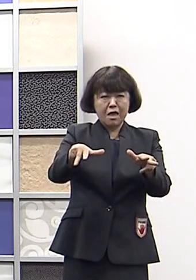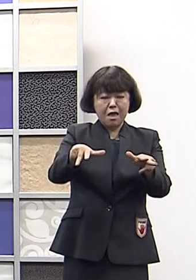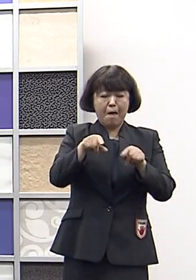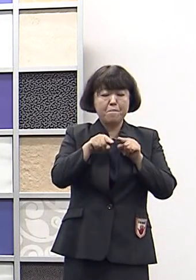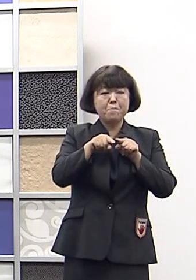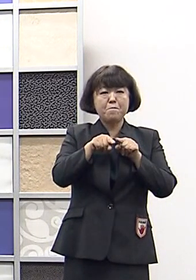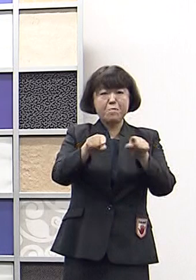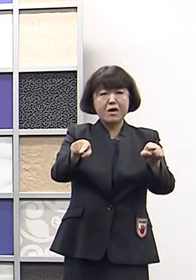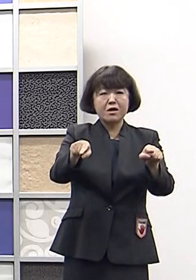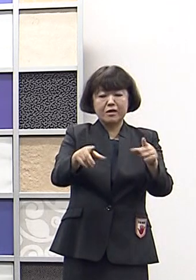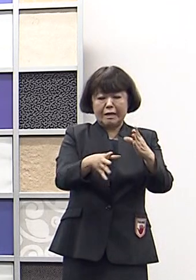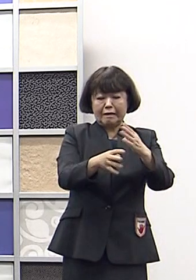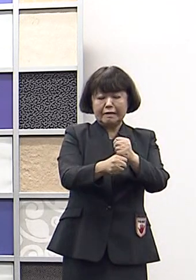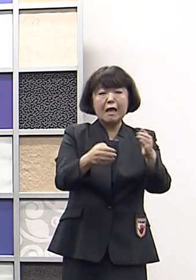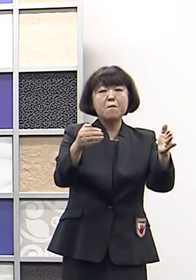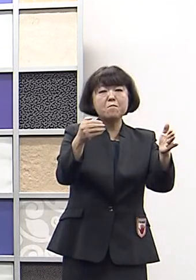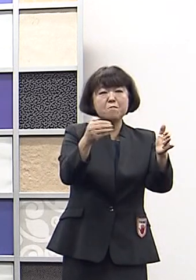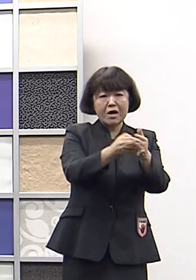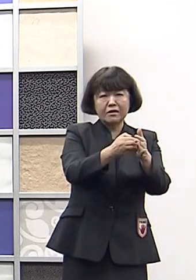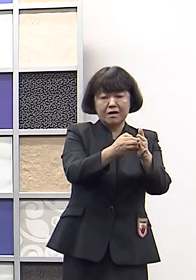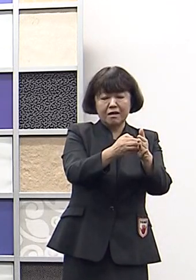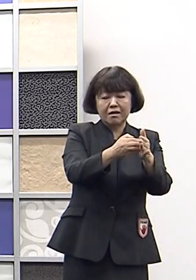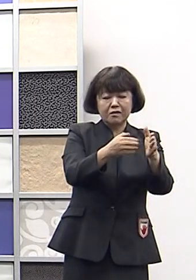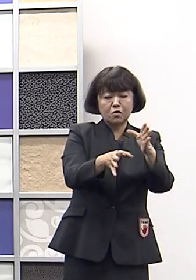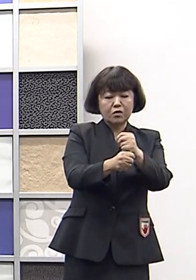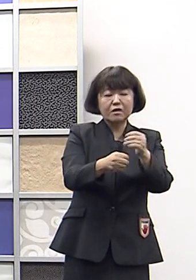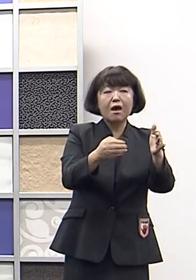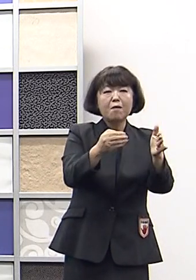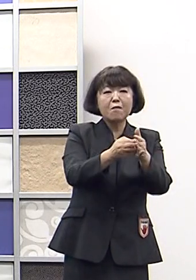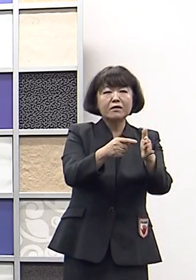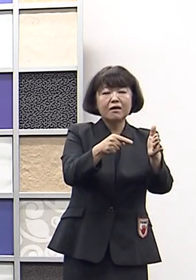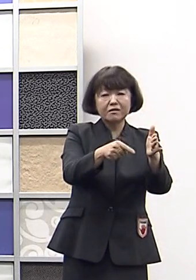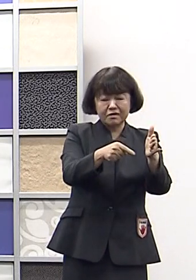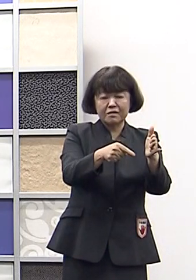して、期限を区切ってその限度内に収めるべく、